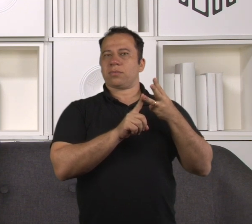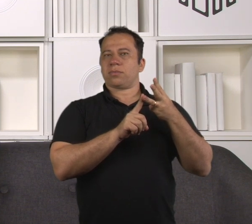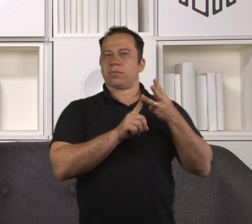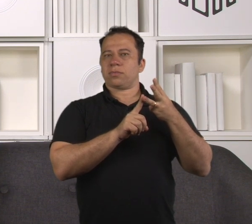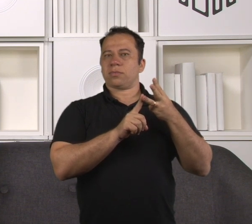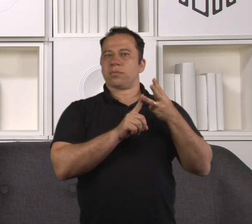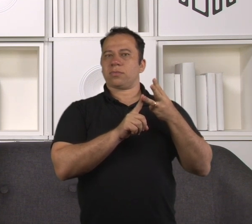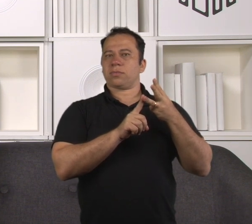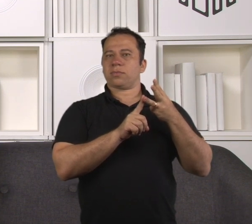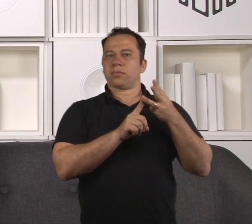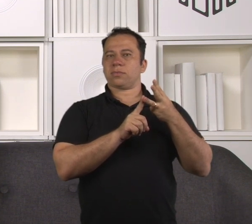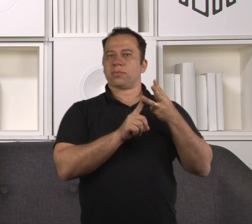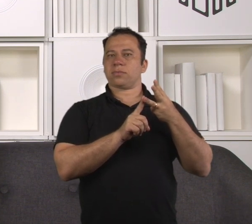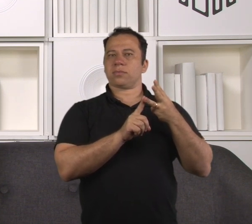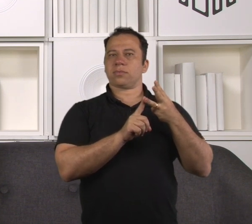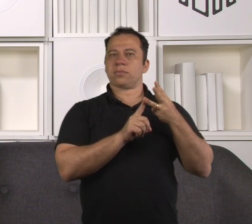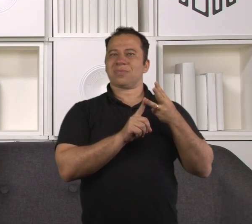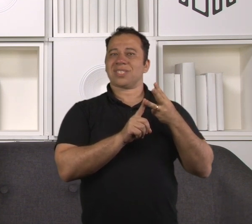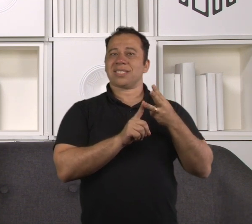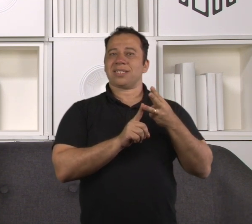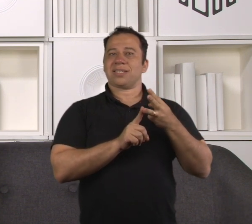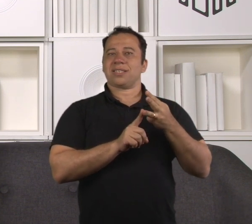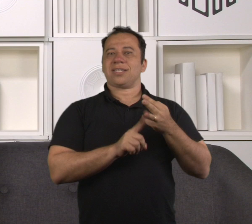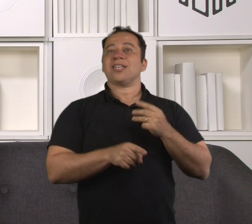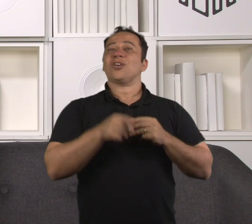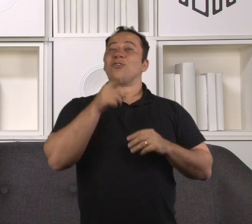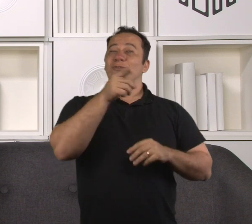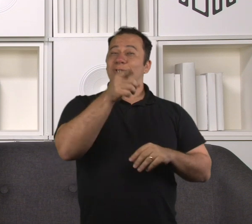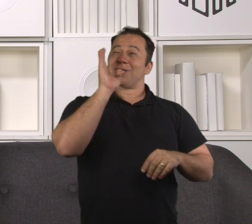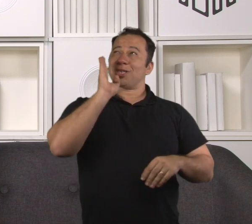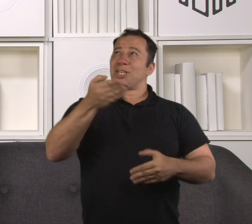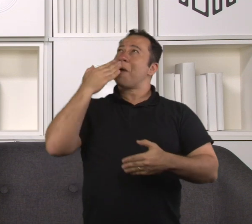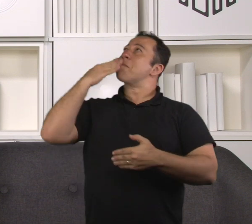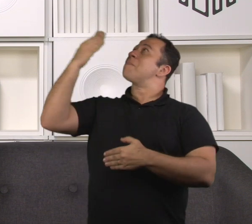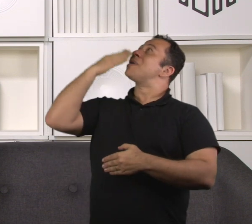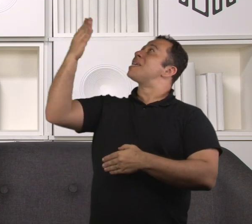você já esperou um milagre que não veio?